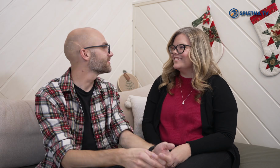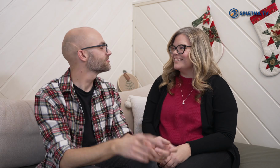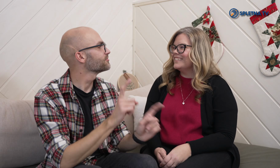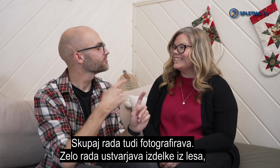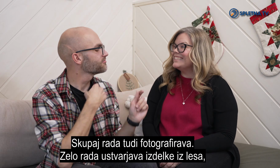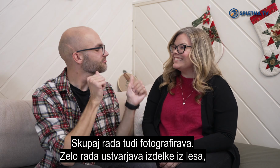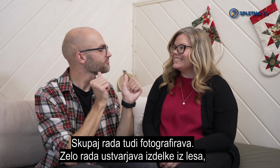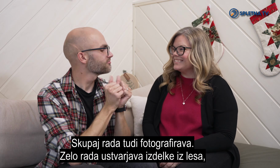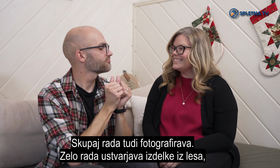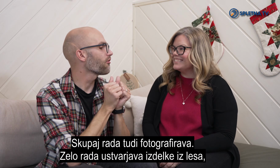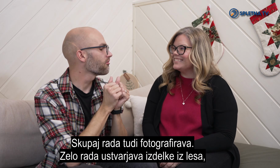Skupaj rada tudi fotografirava.